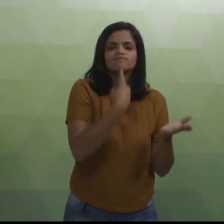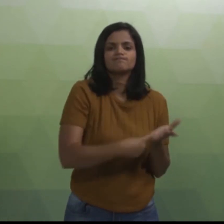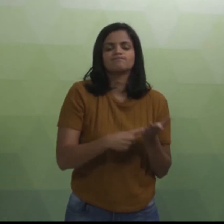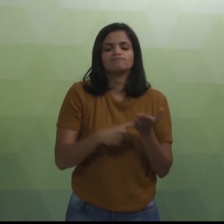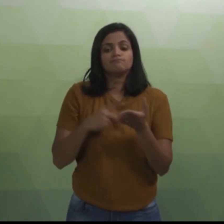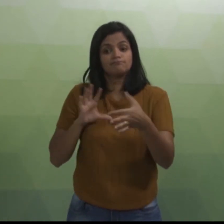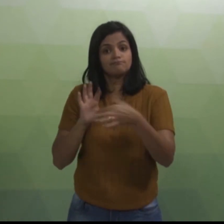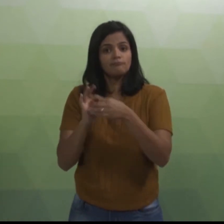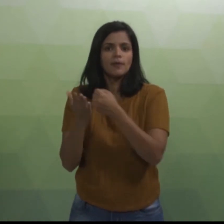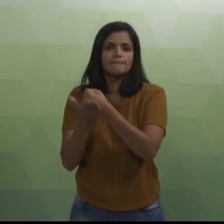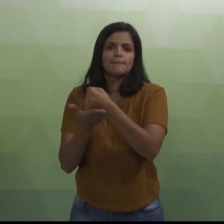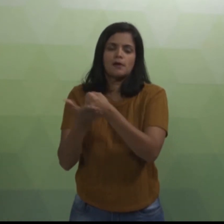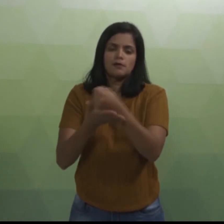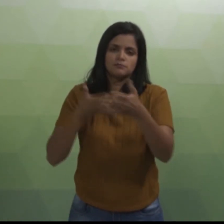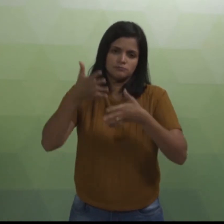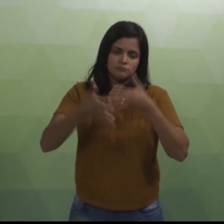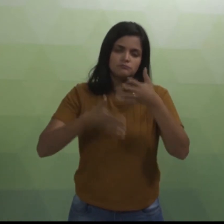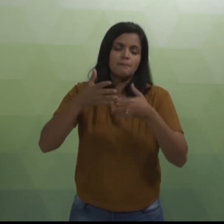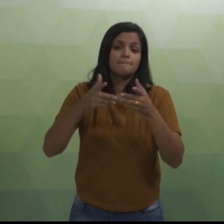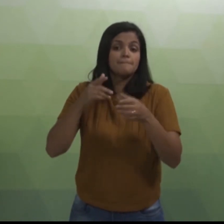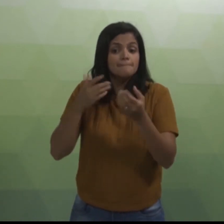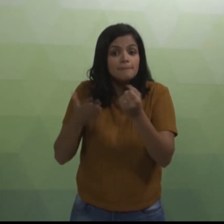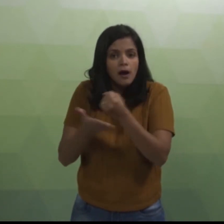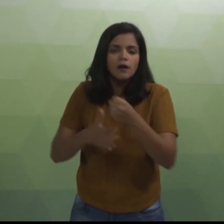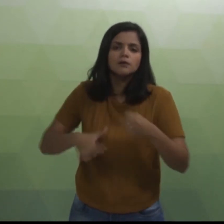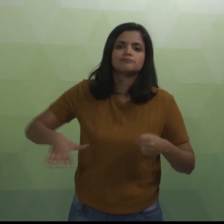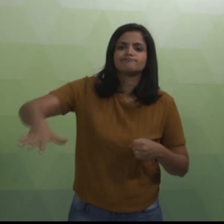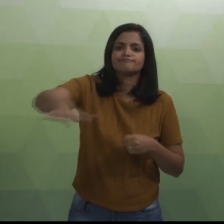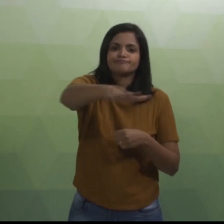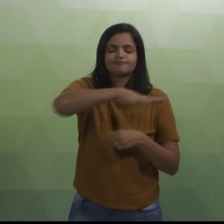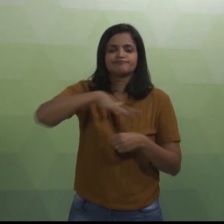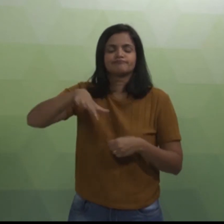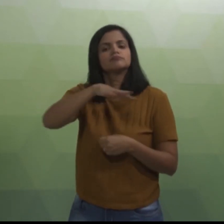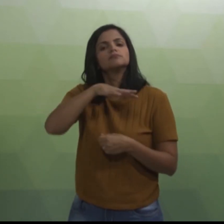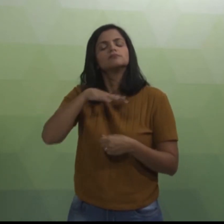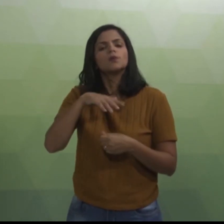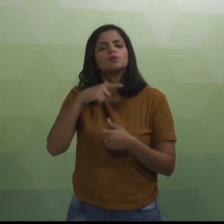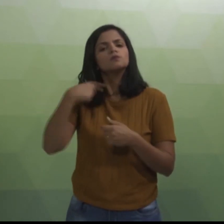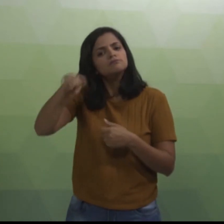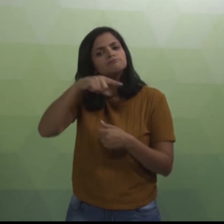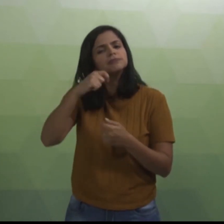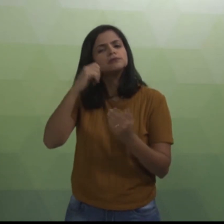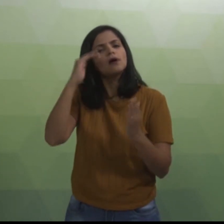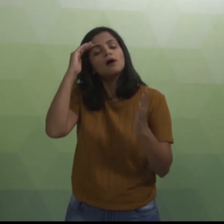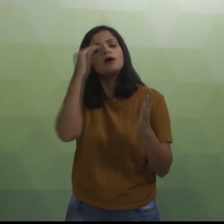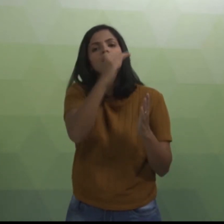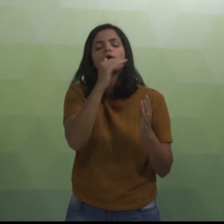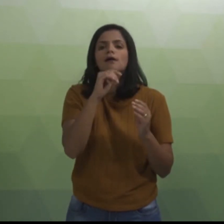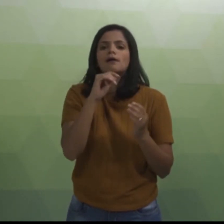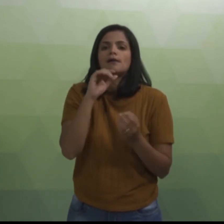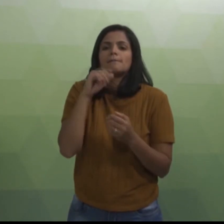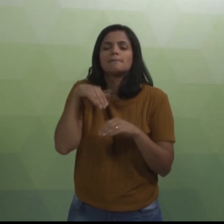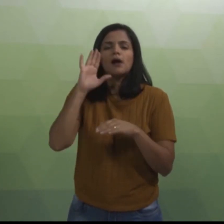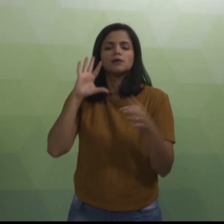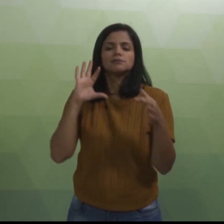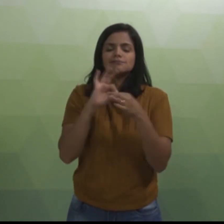essas marcações no processo de sinalização. As marcações espaciais, respeitando o